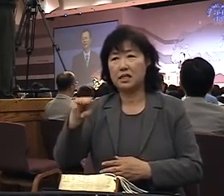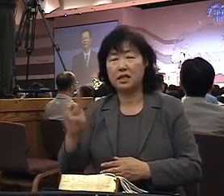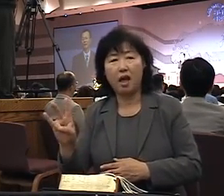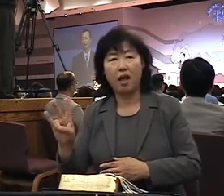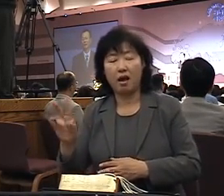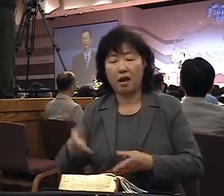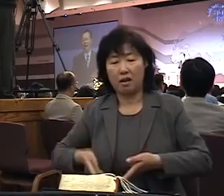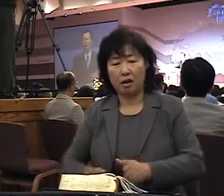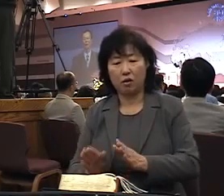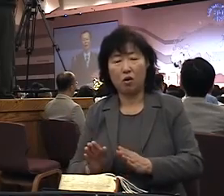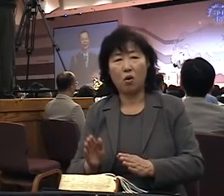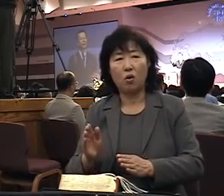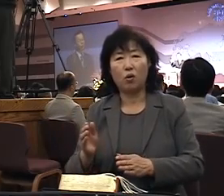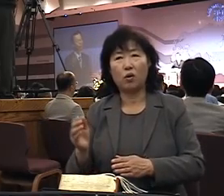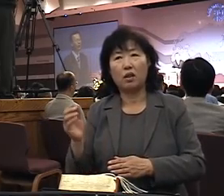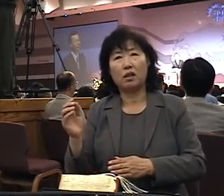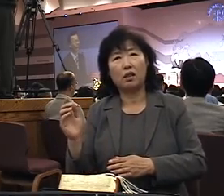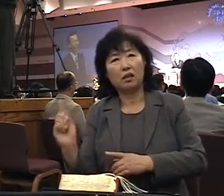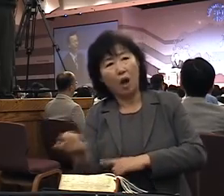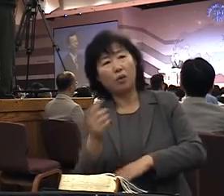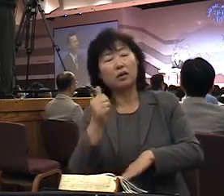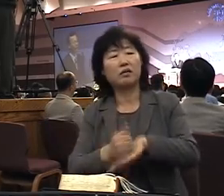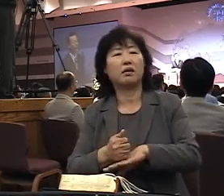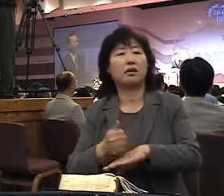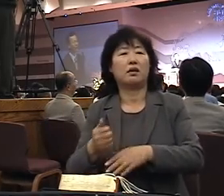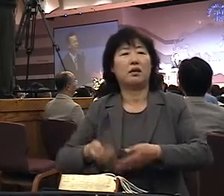낳았다. 다윗 왕의 족보예요.